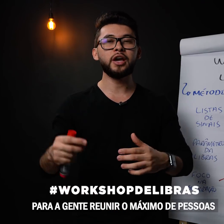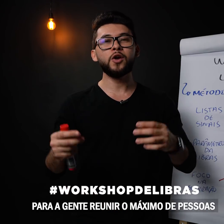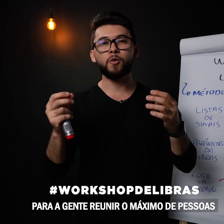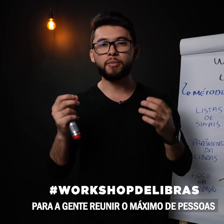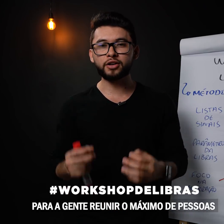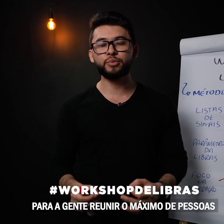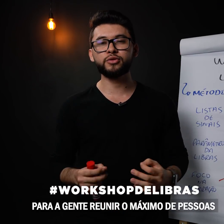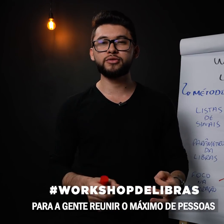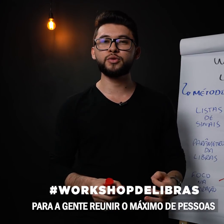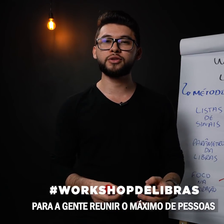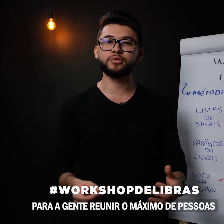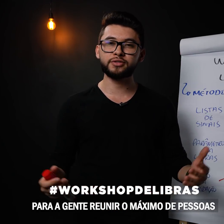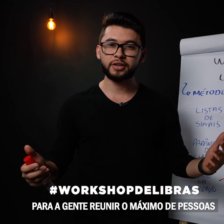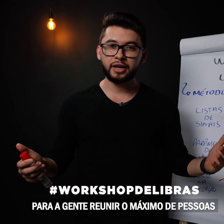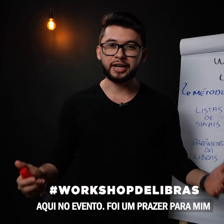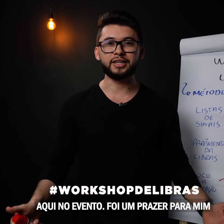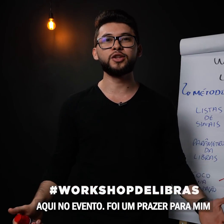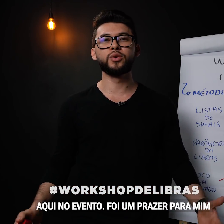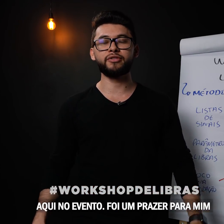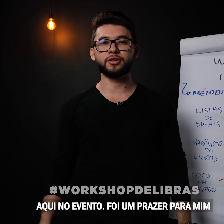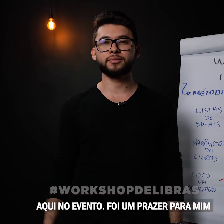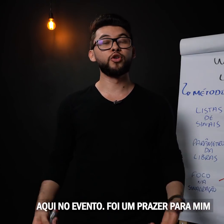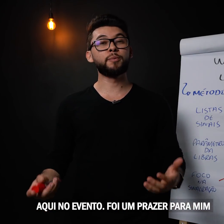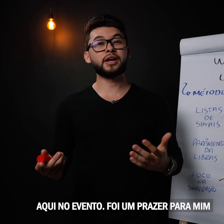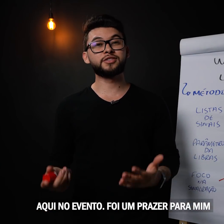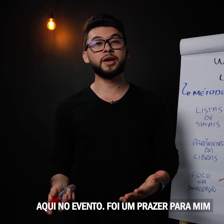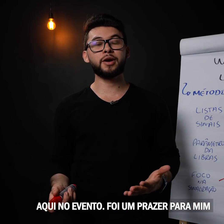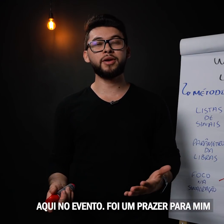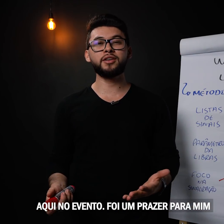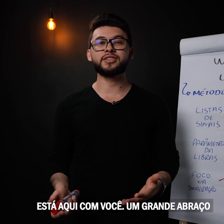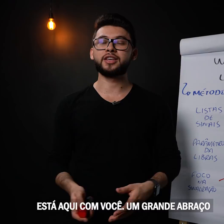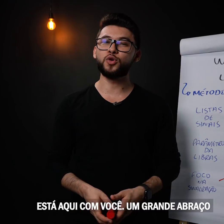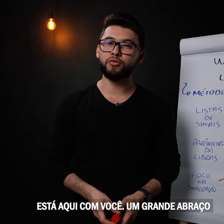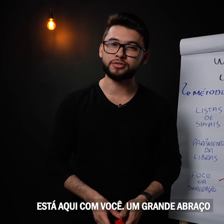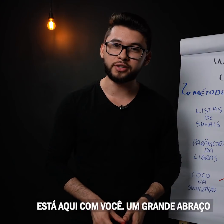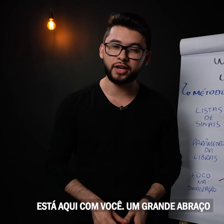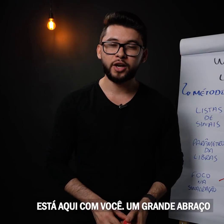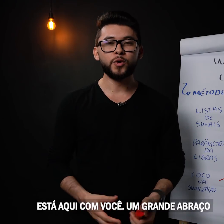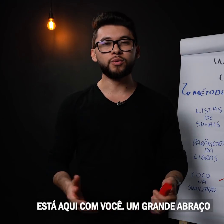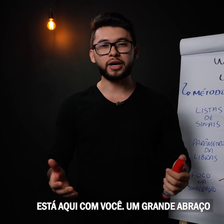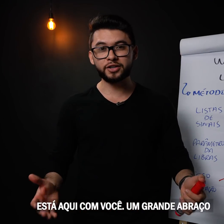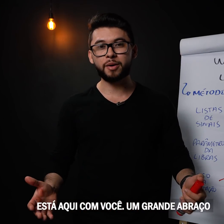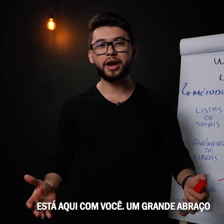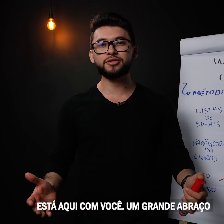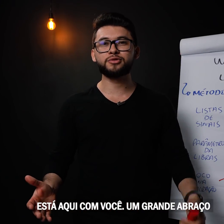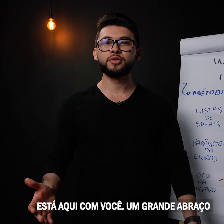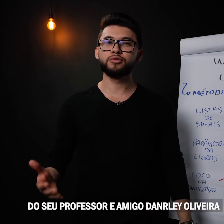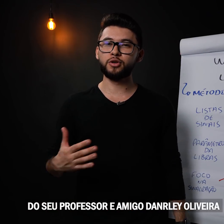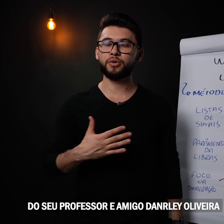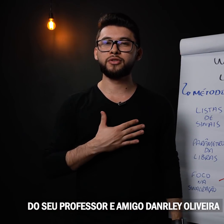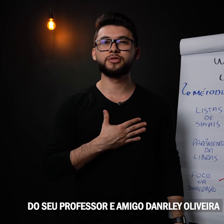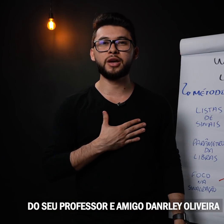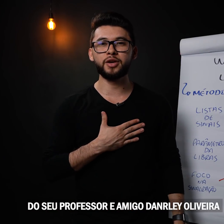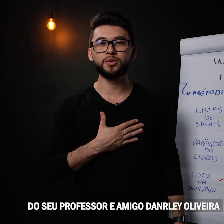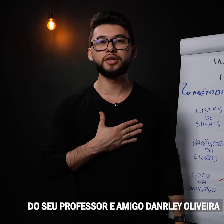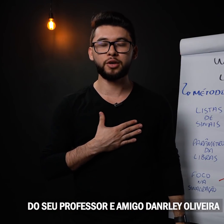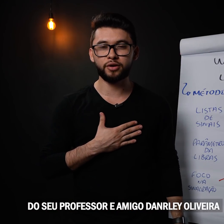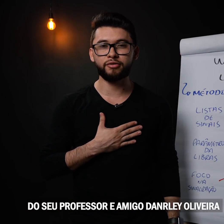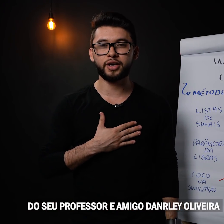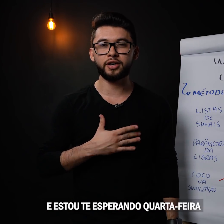o máximo possível de pessoas aqui no evento. Foi um prazer para mim estar aqui com você. Um grande abraço do seu professor e amigo, Darley Oliveira, e eu